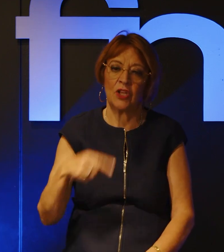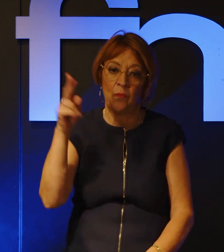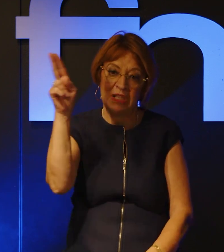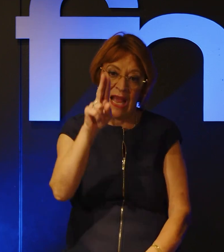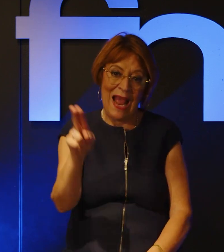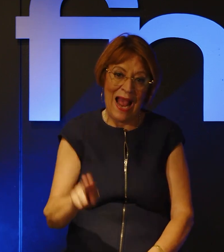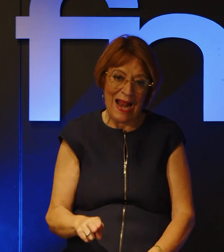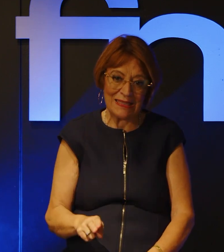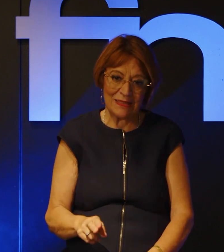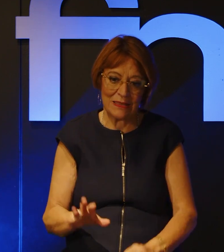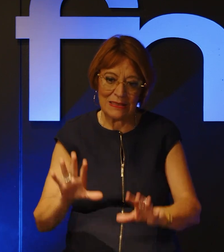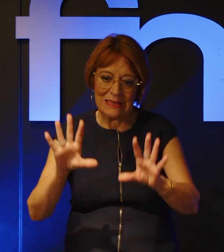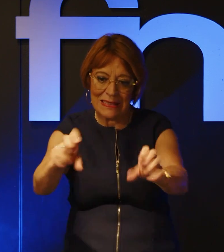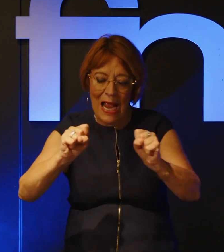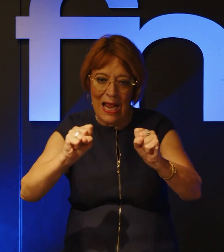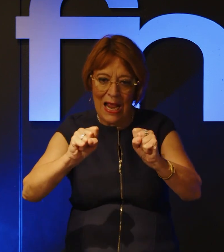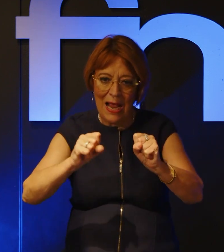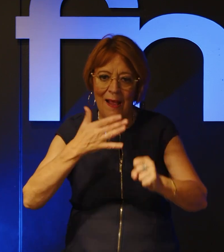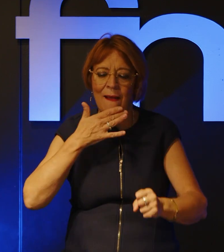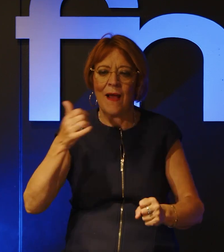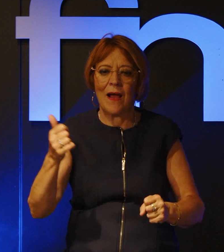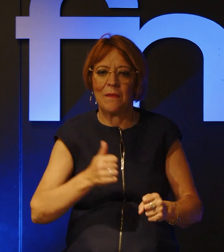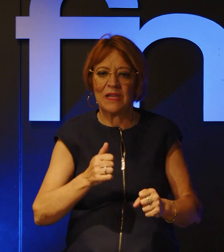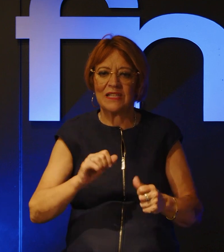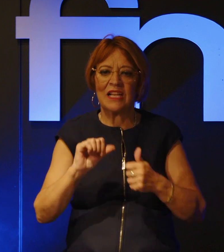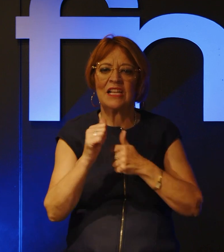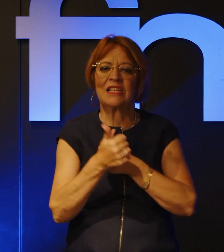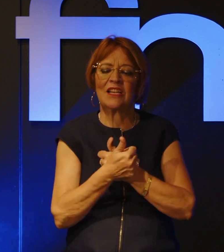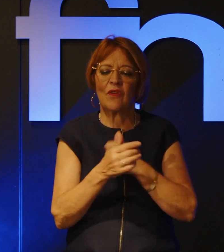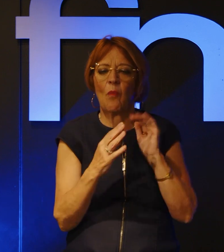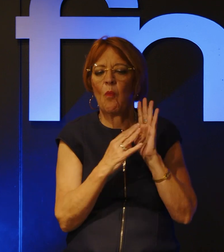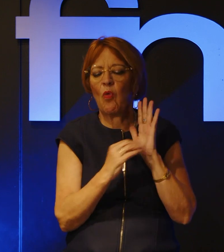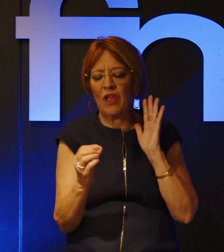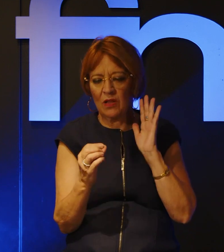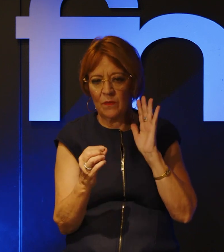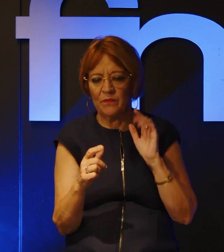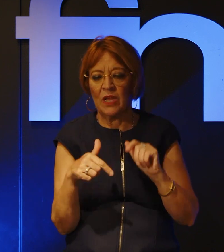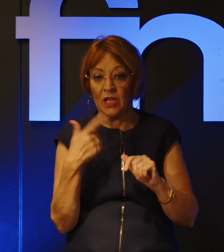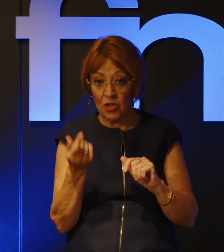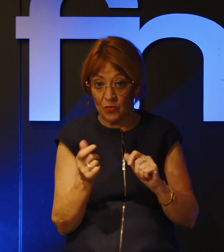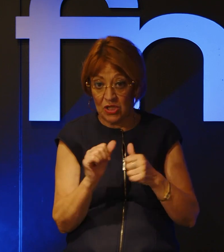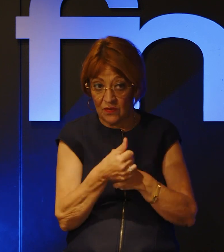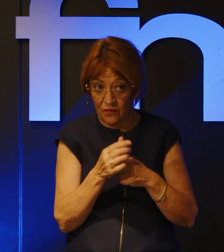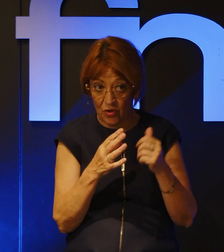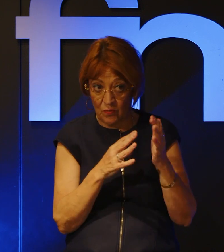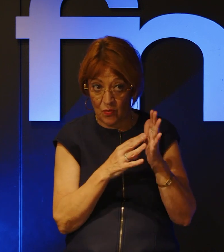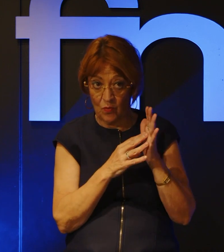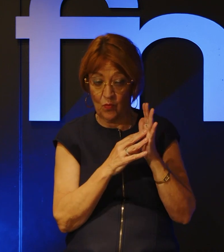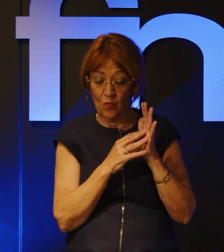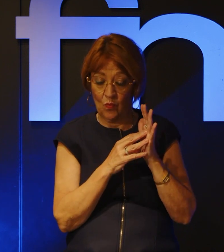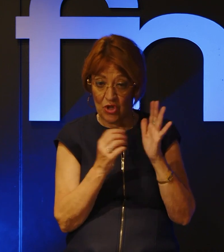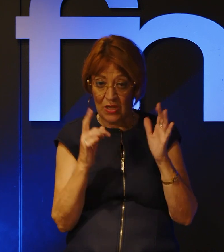arte não é arrebata da beleza e vai transformar num Canon e El vai transformar